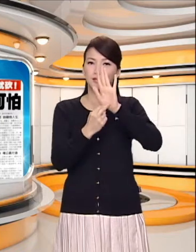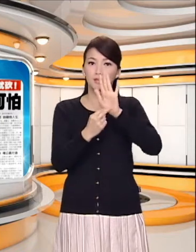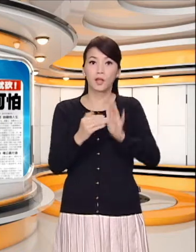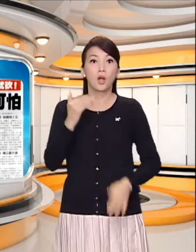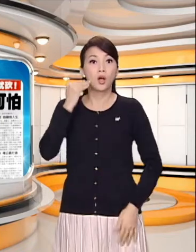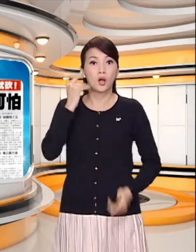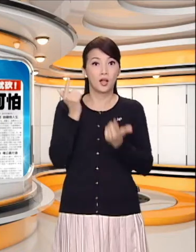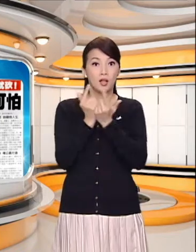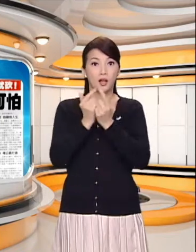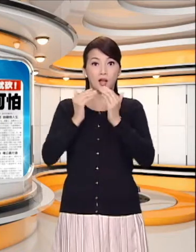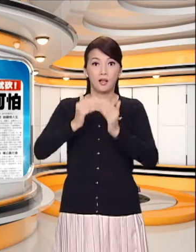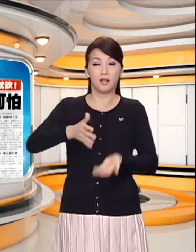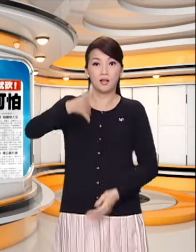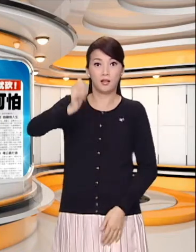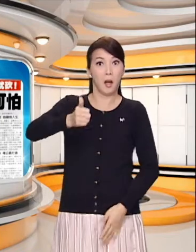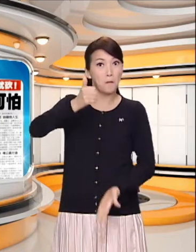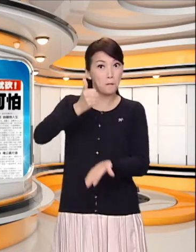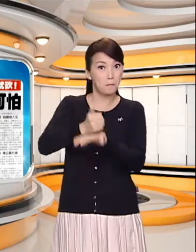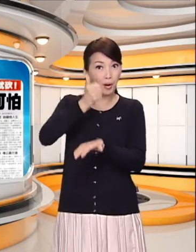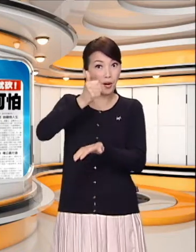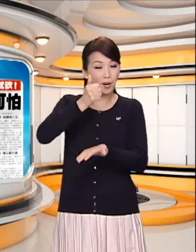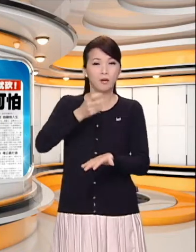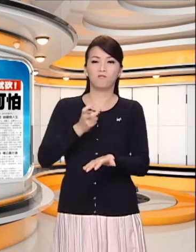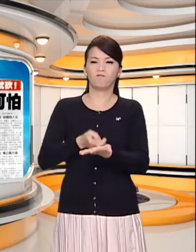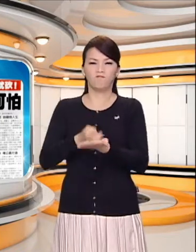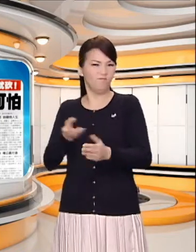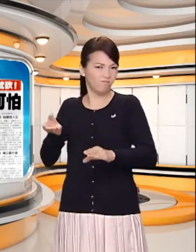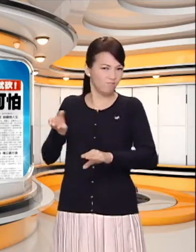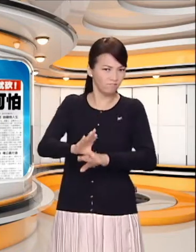会比酷吏更可怕，有问题就砍。